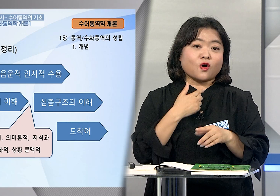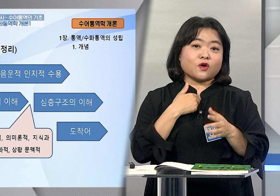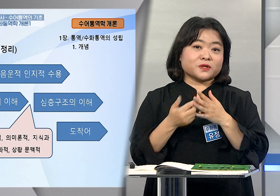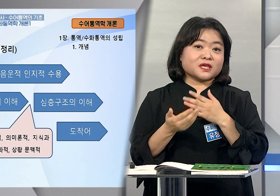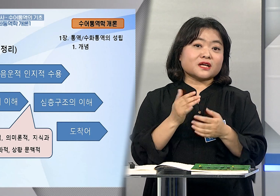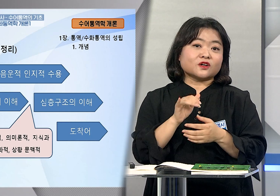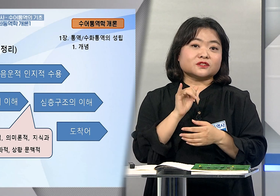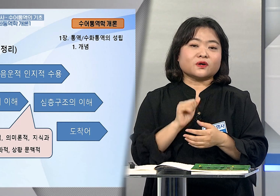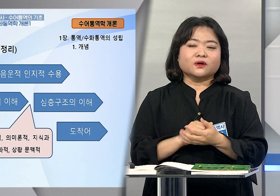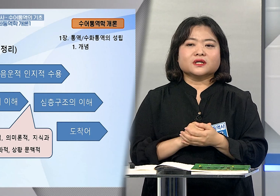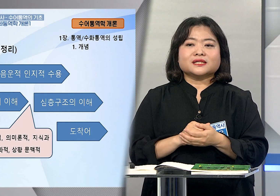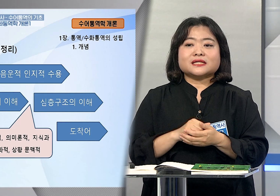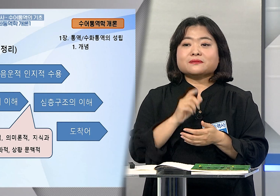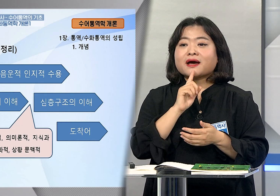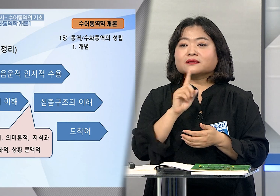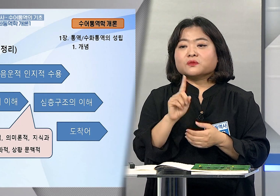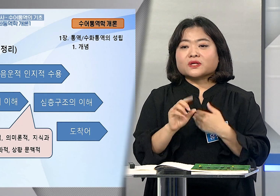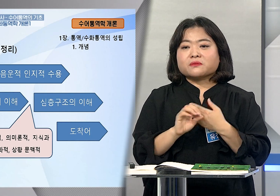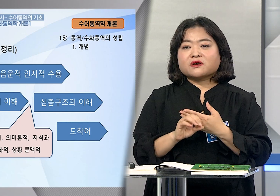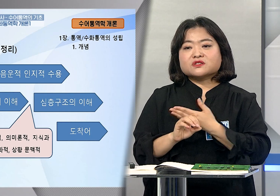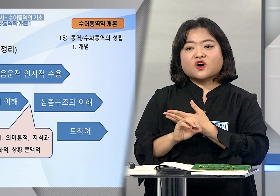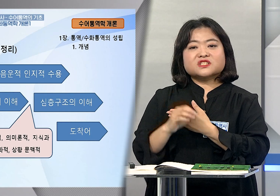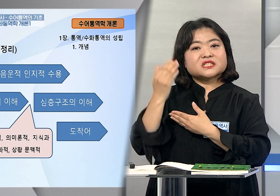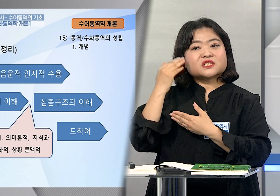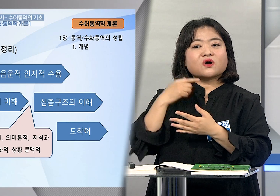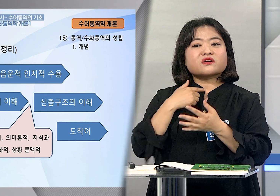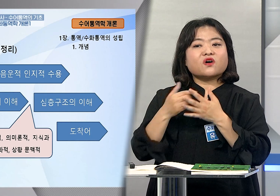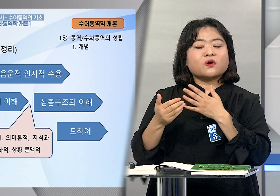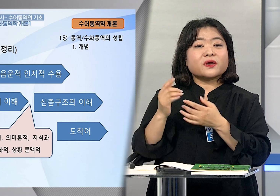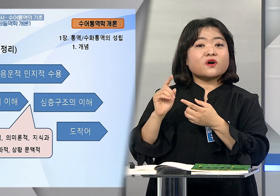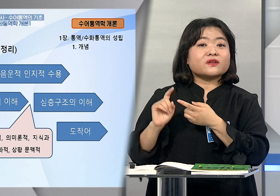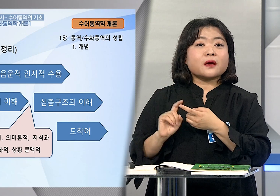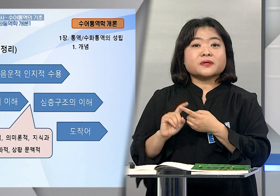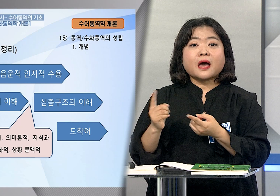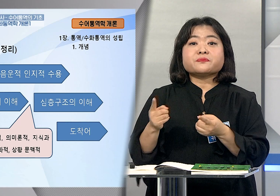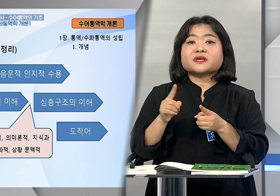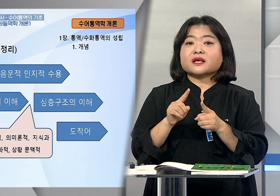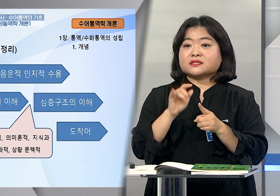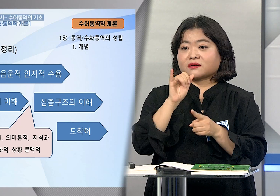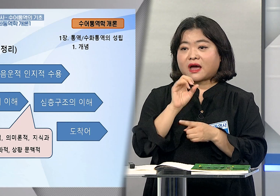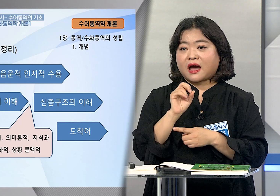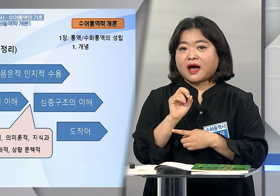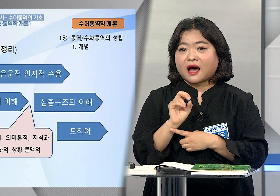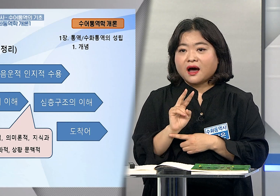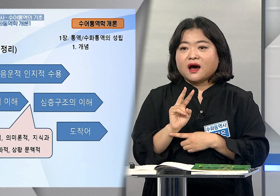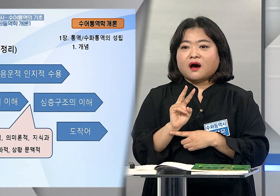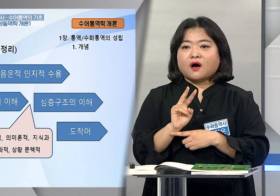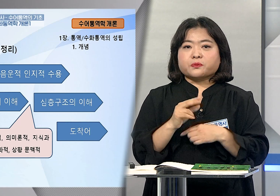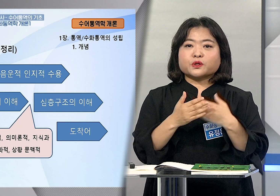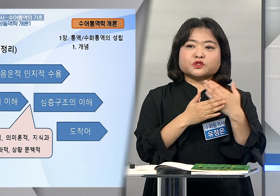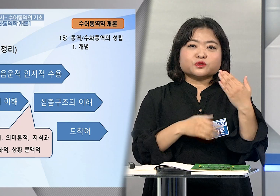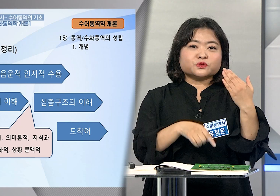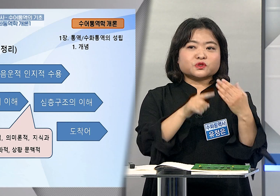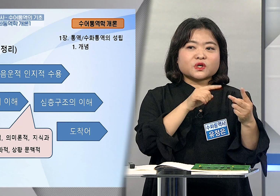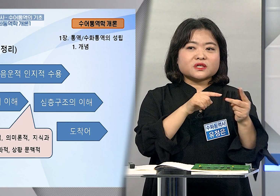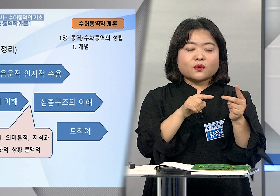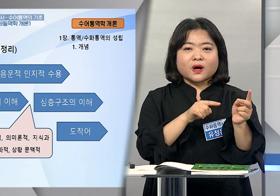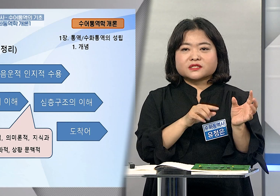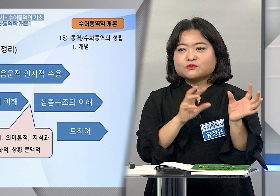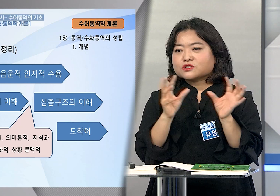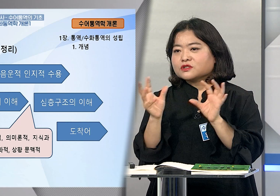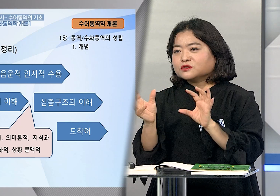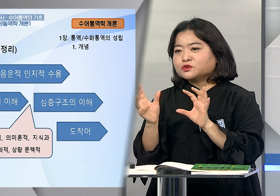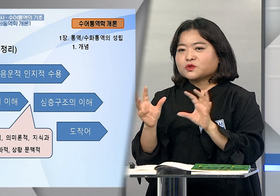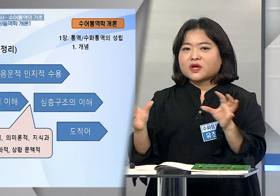했었던 경험이 있거든요. 이 말은 뭐냐면 저 지식과 경험의 연합이 함께 있어야 표층 구조의